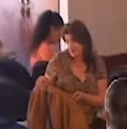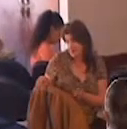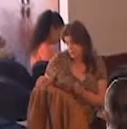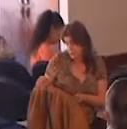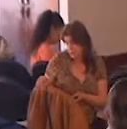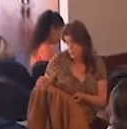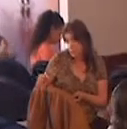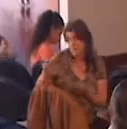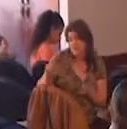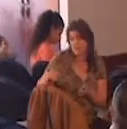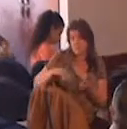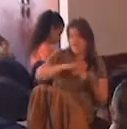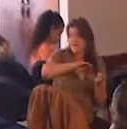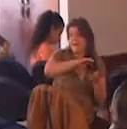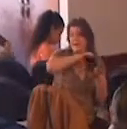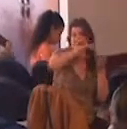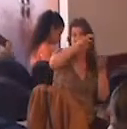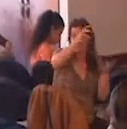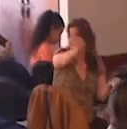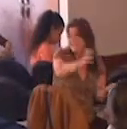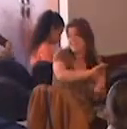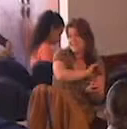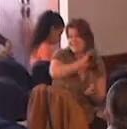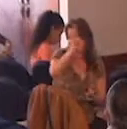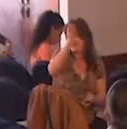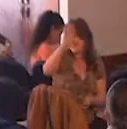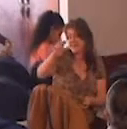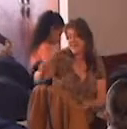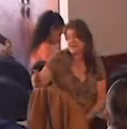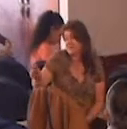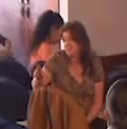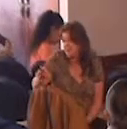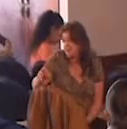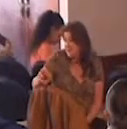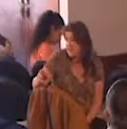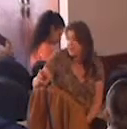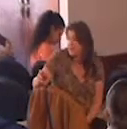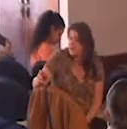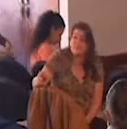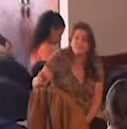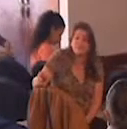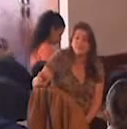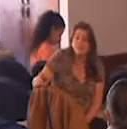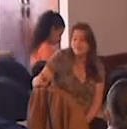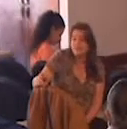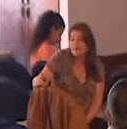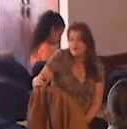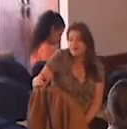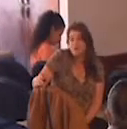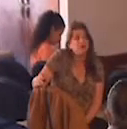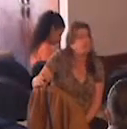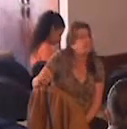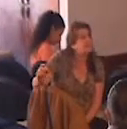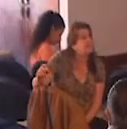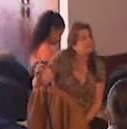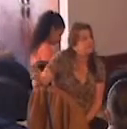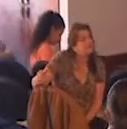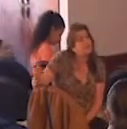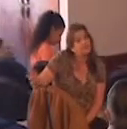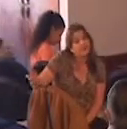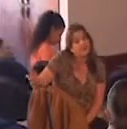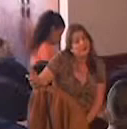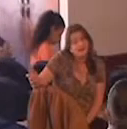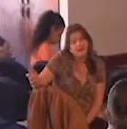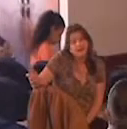que es de las actividades de curso y otra que es para la tienda, esa sí la maneja de maravilla. Entonces, miren que